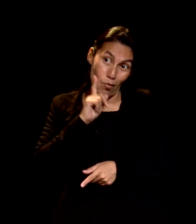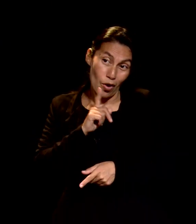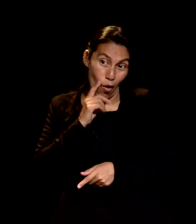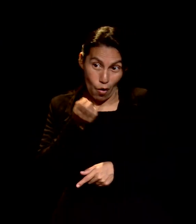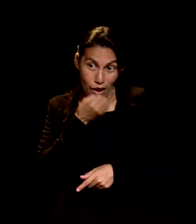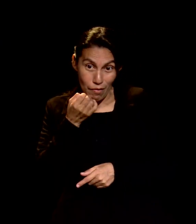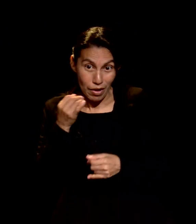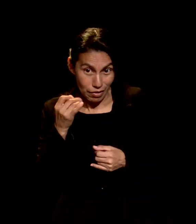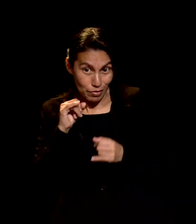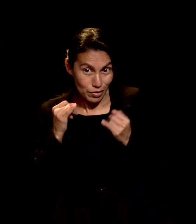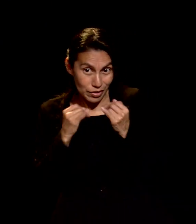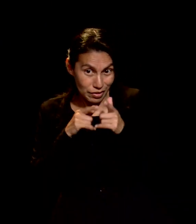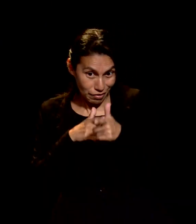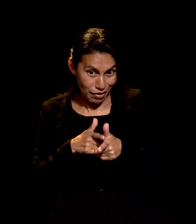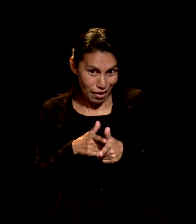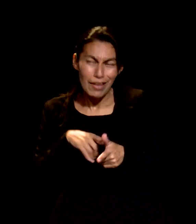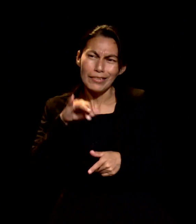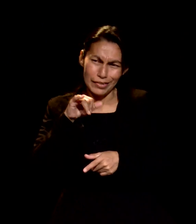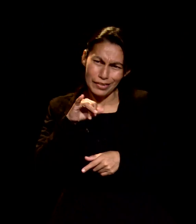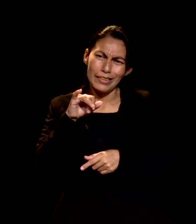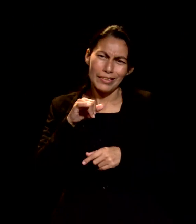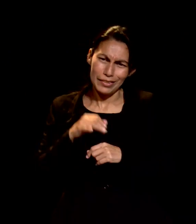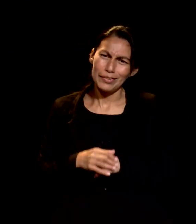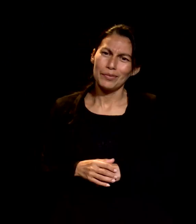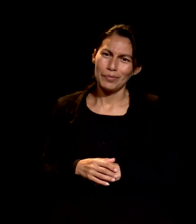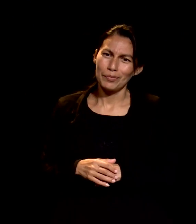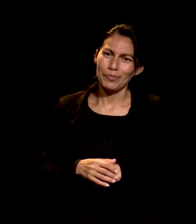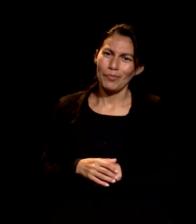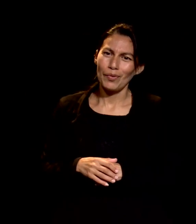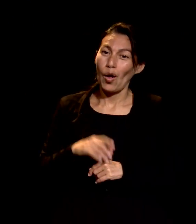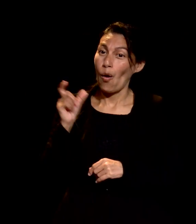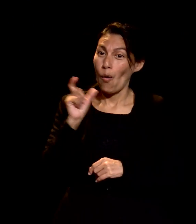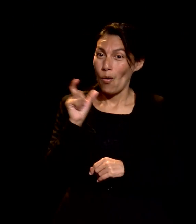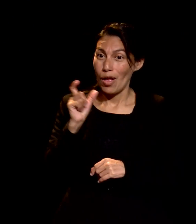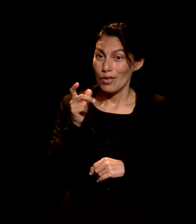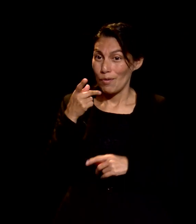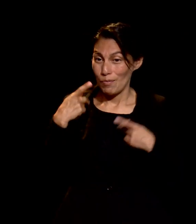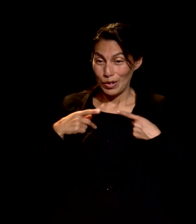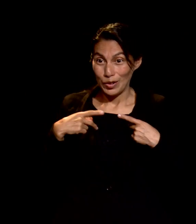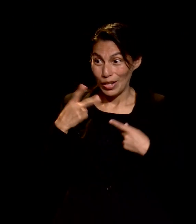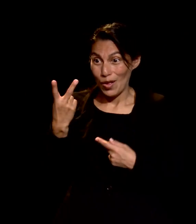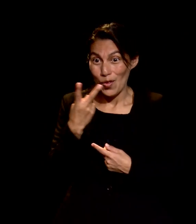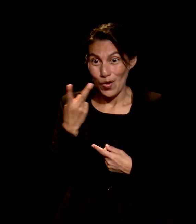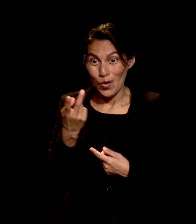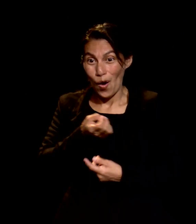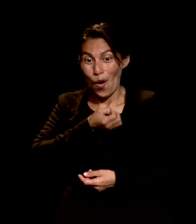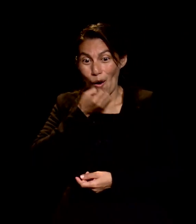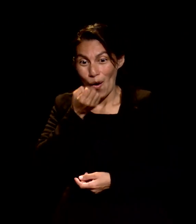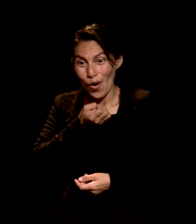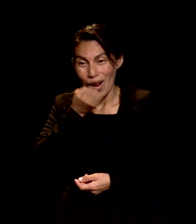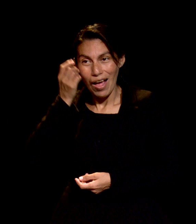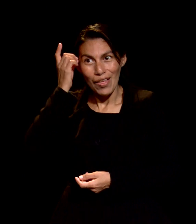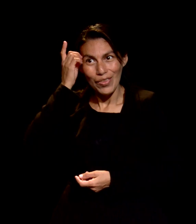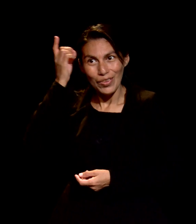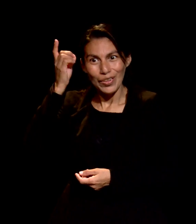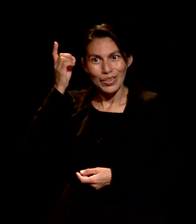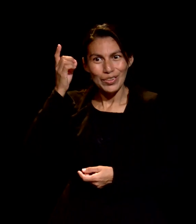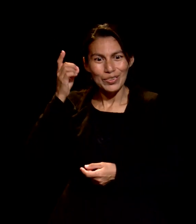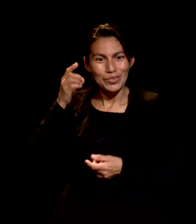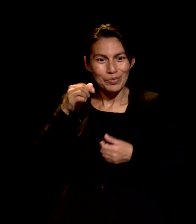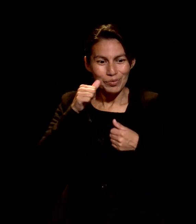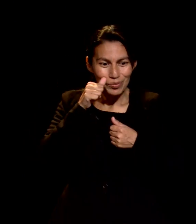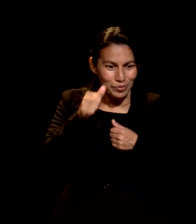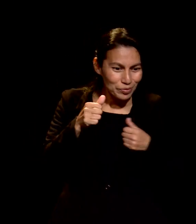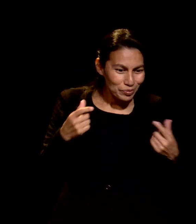también y eso lo que hemos notado es que cuando oran ambas partes Dios se